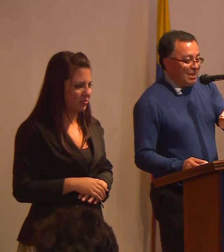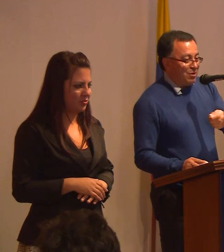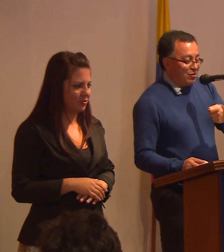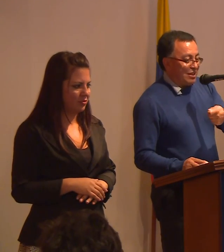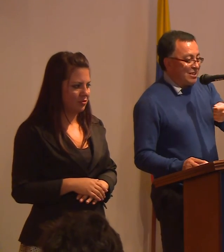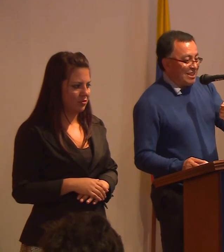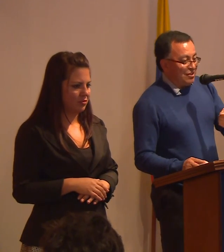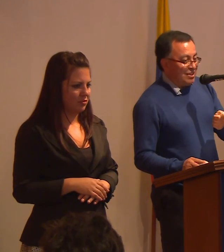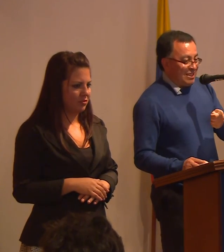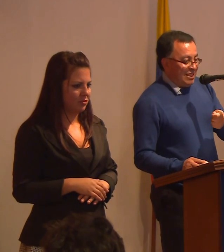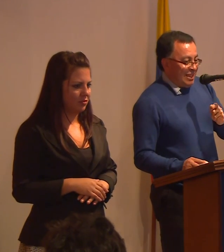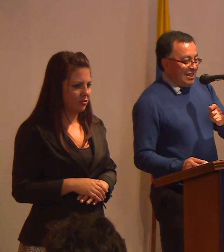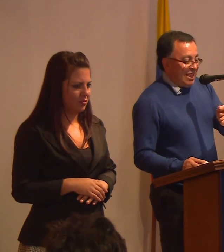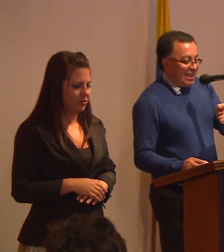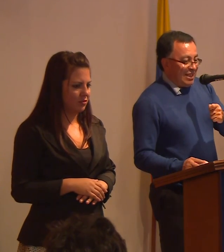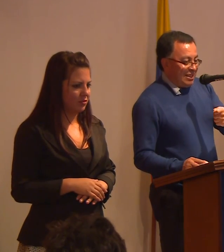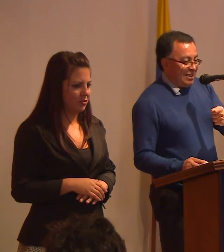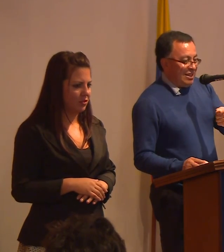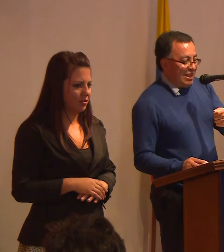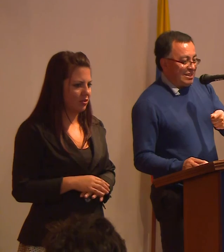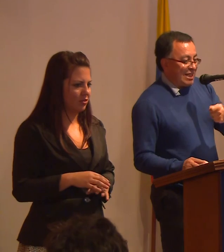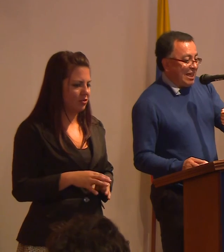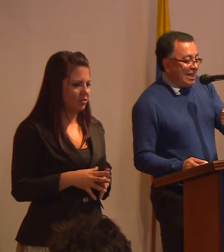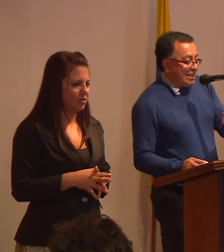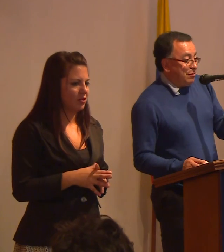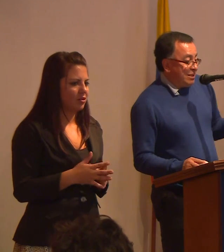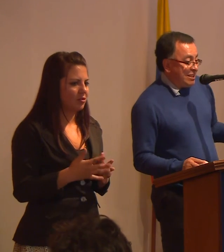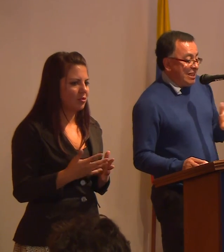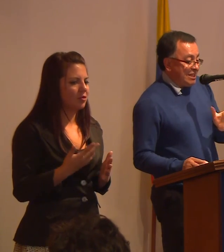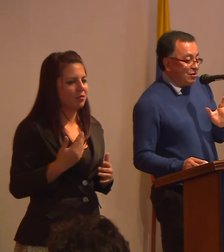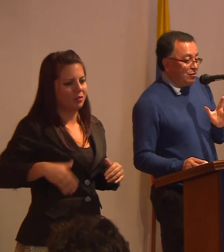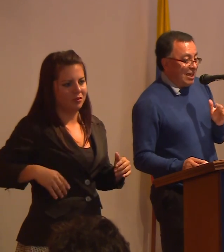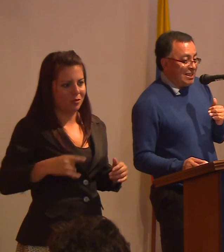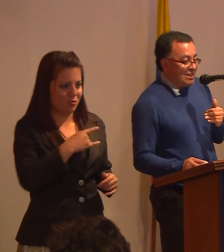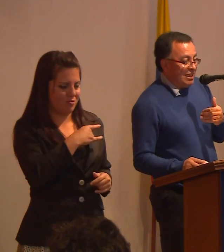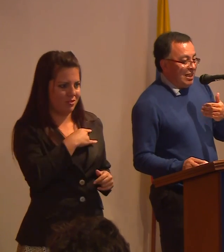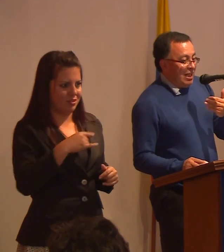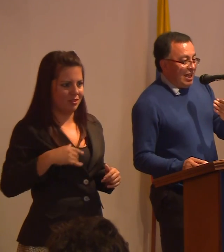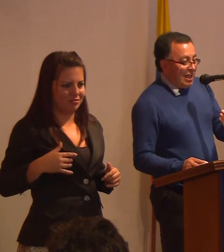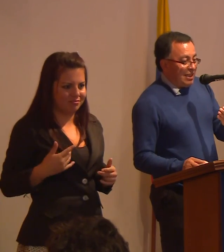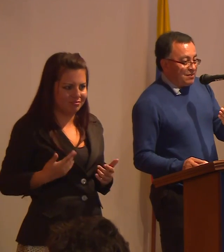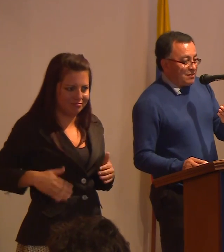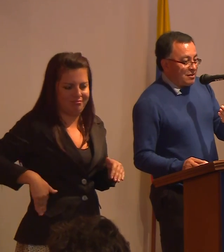estamos involucrados tratando de sacar adelante la universidad de estos lugares,